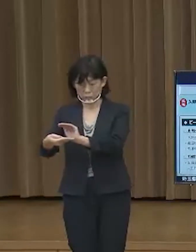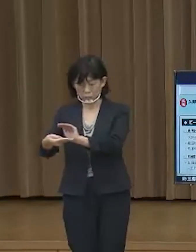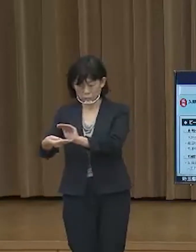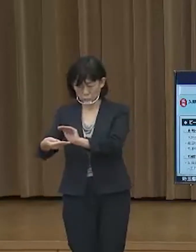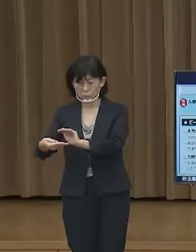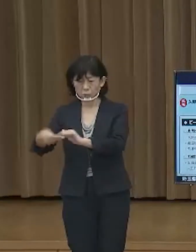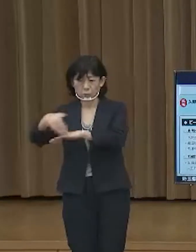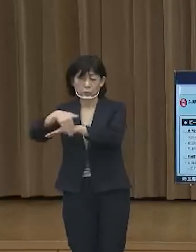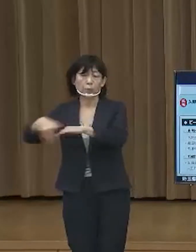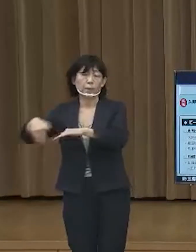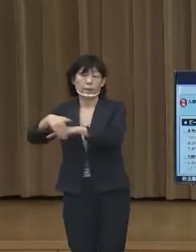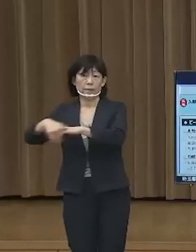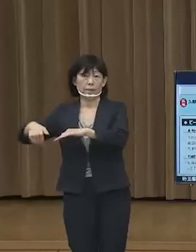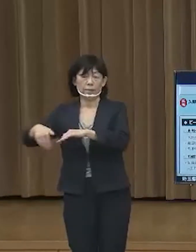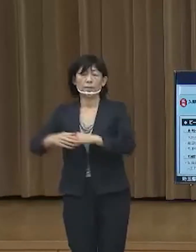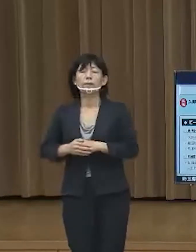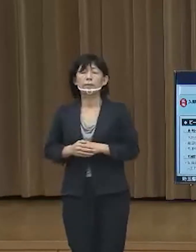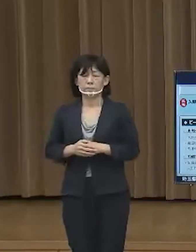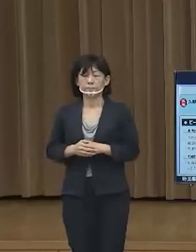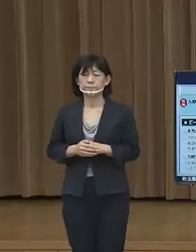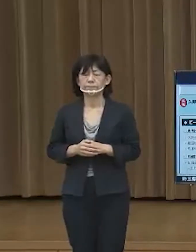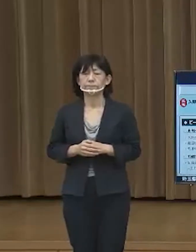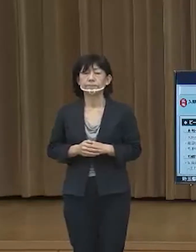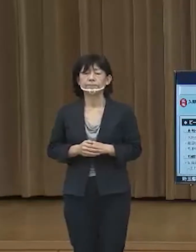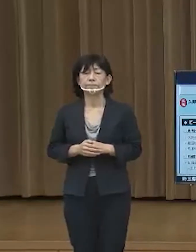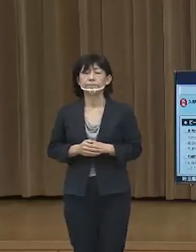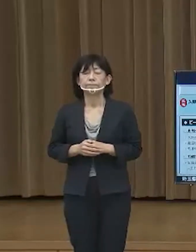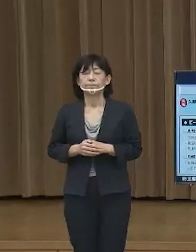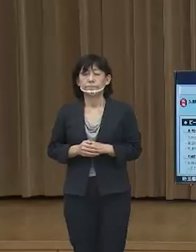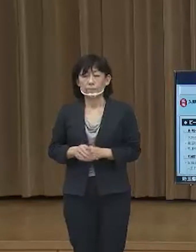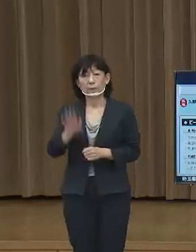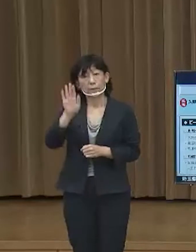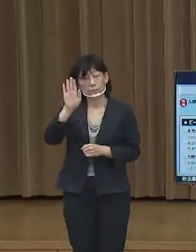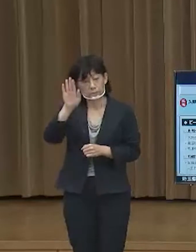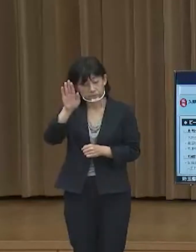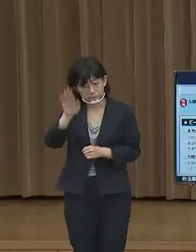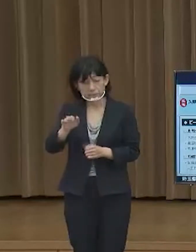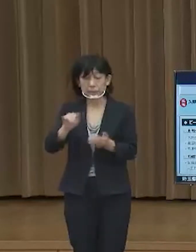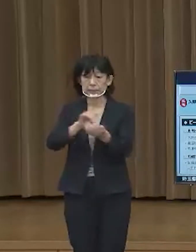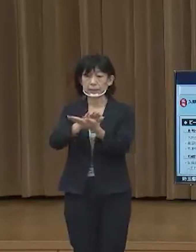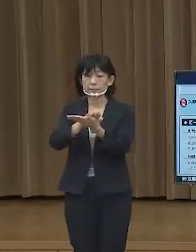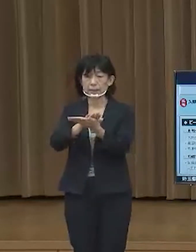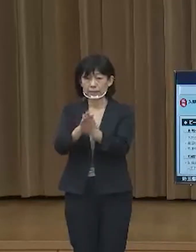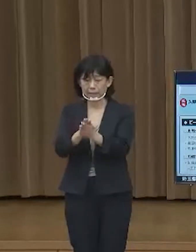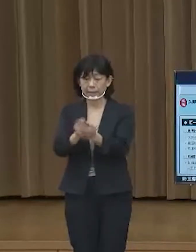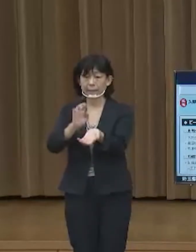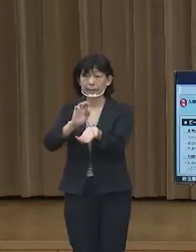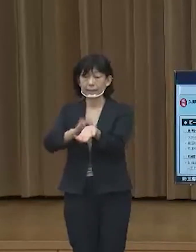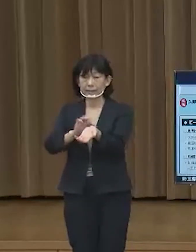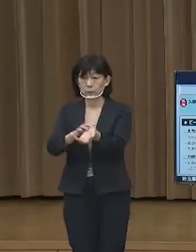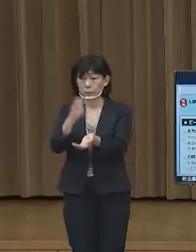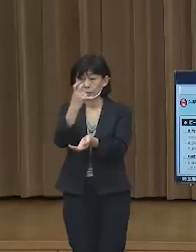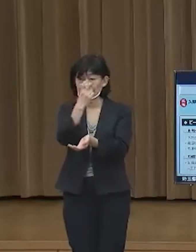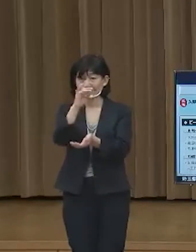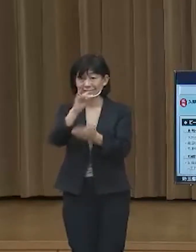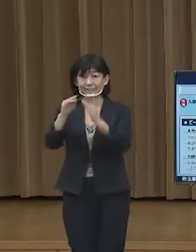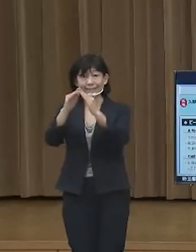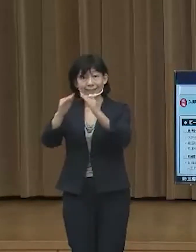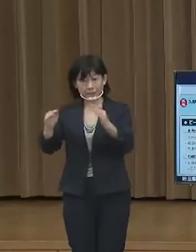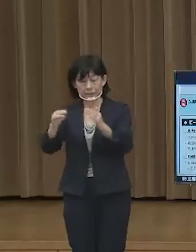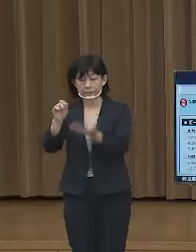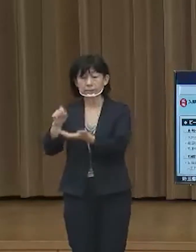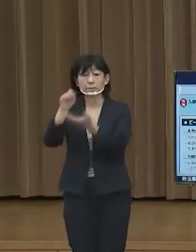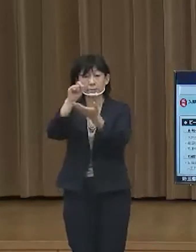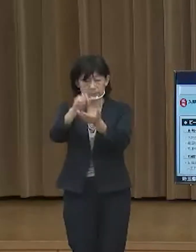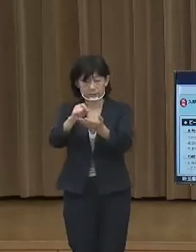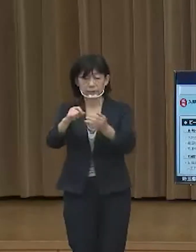ております。具体的な公募の方針につきましては、後日開催する埼玉県医療審議会の議論を経て